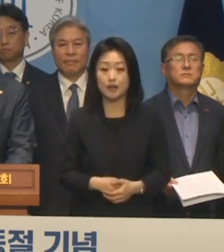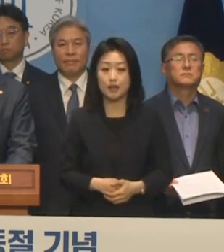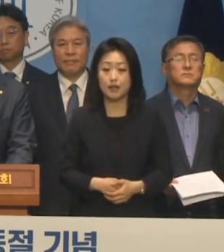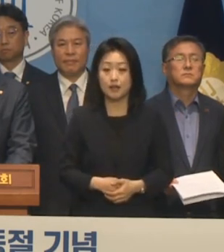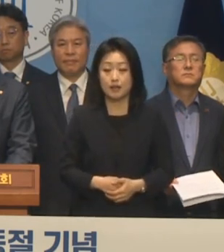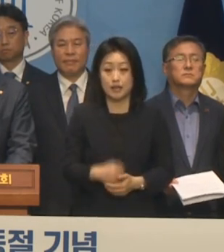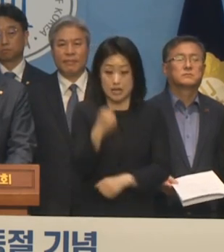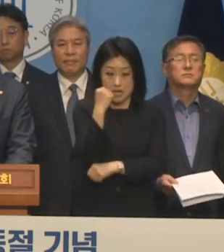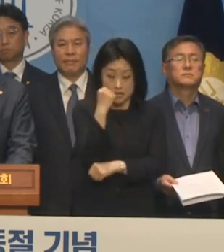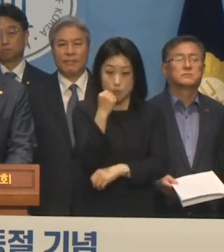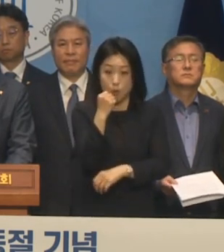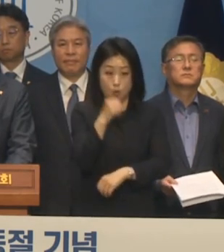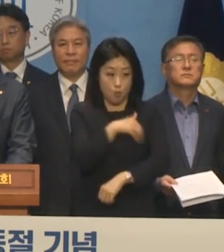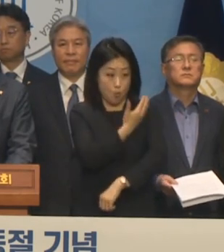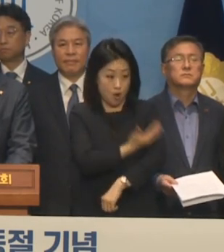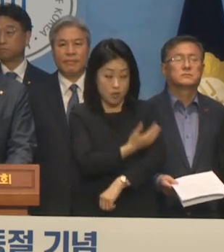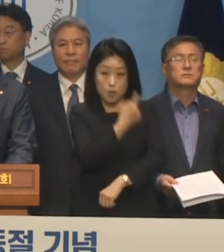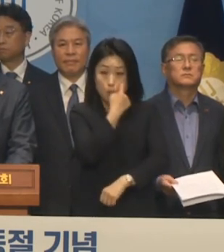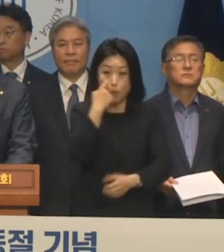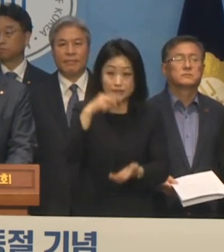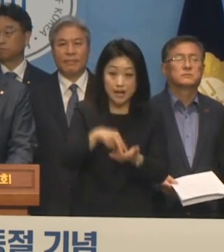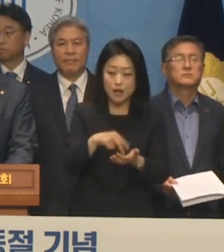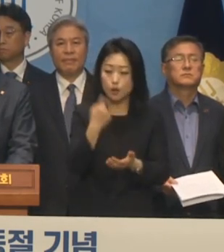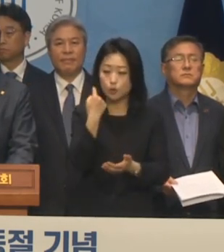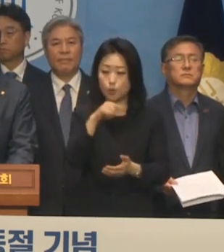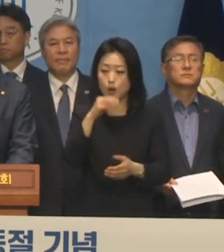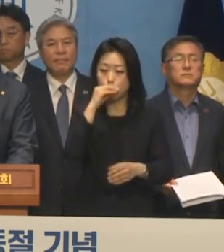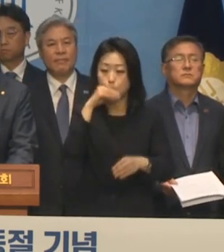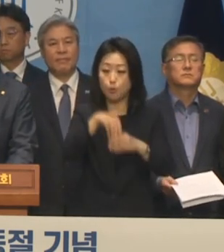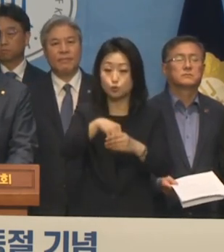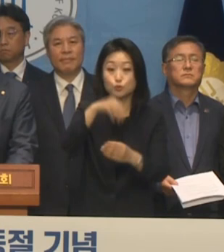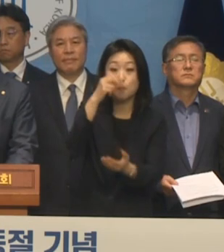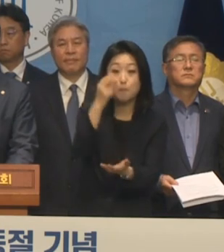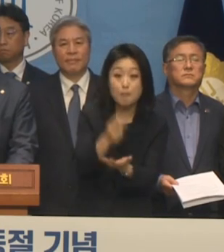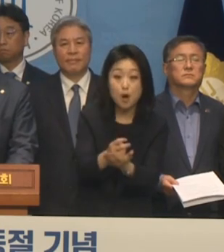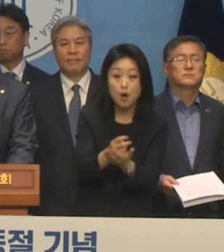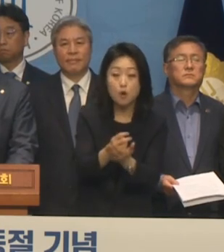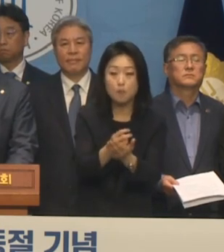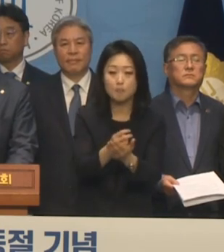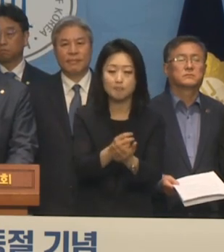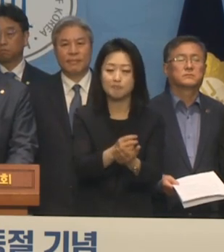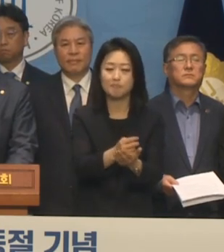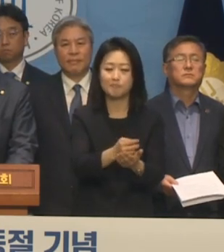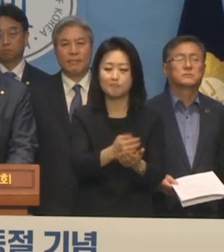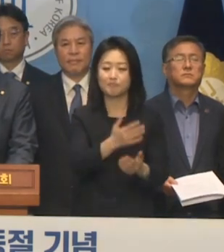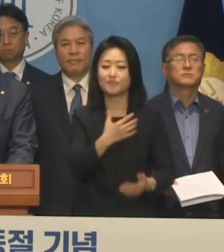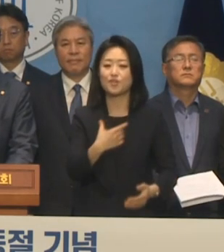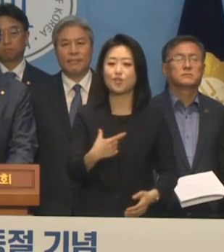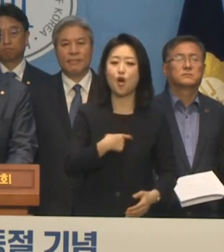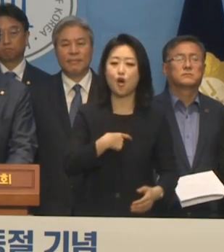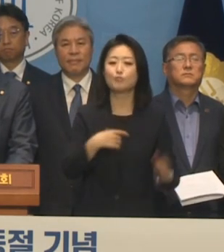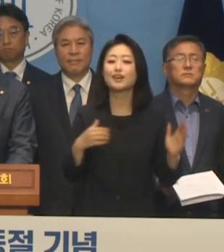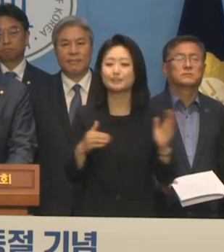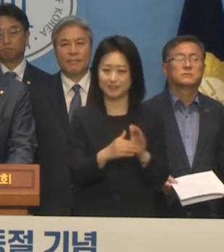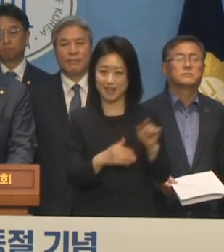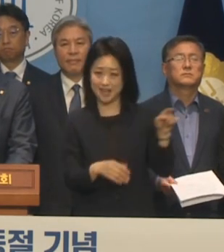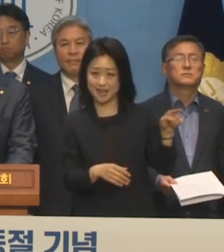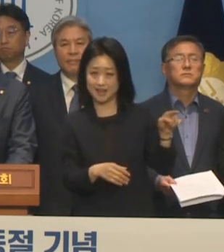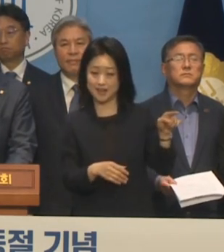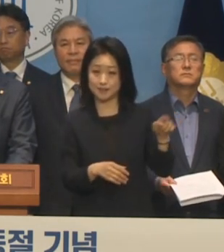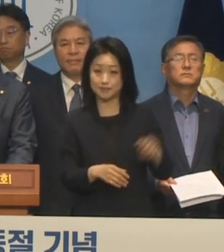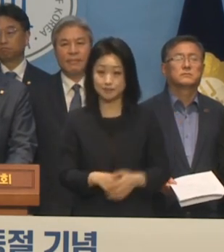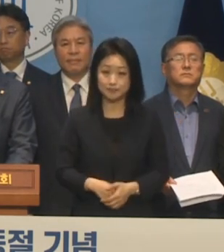노동기본권 보장을 위해 국회를 통과한 노랑봉투법을 거부권 행사로 화답했습니다.